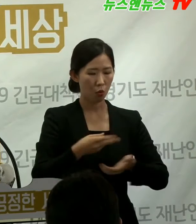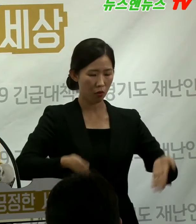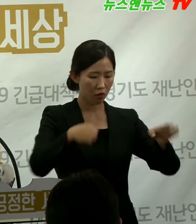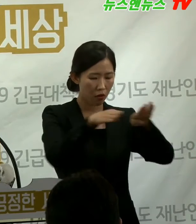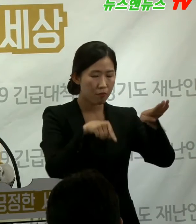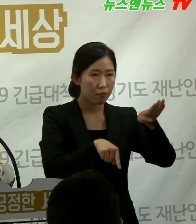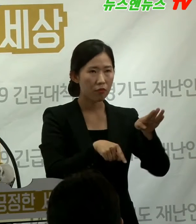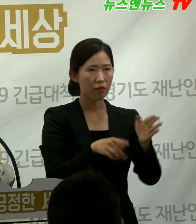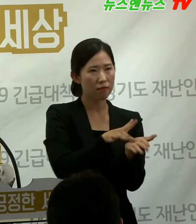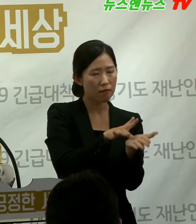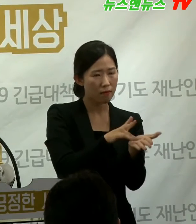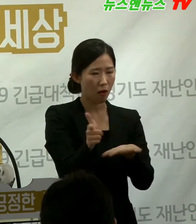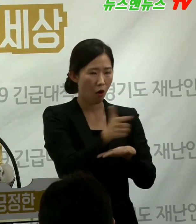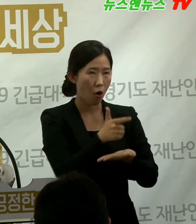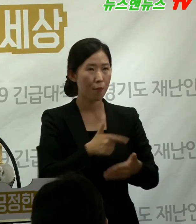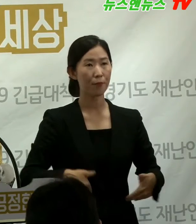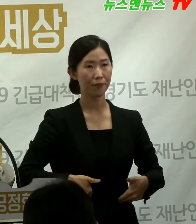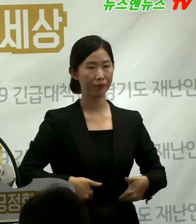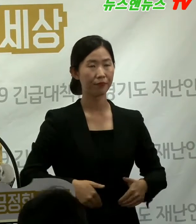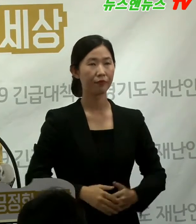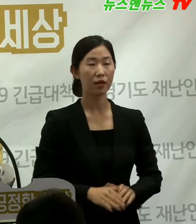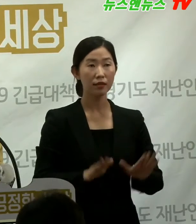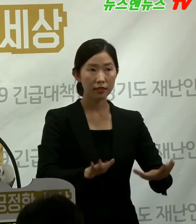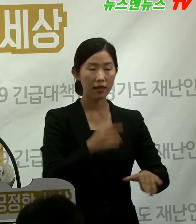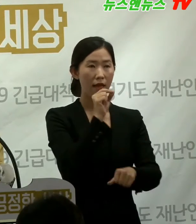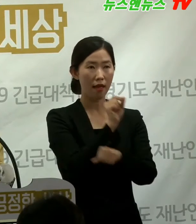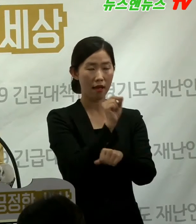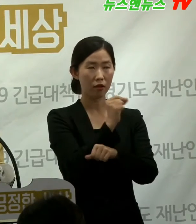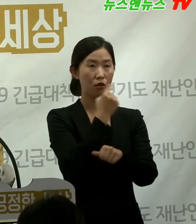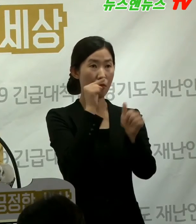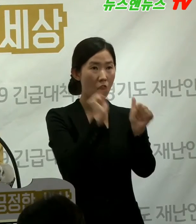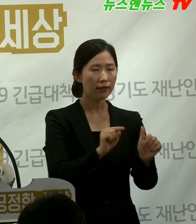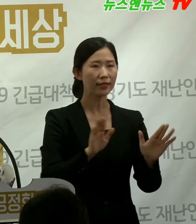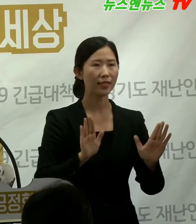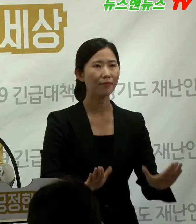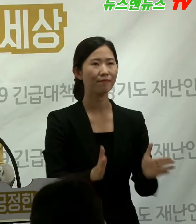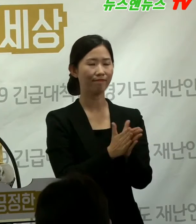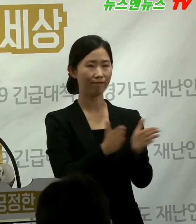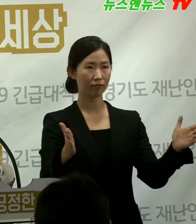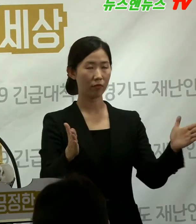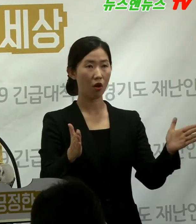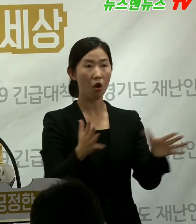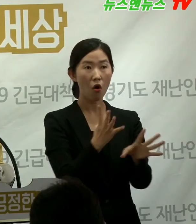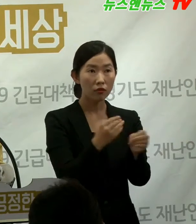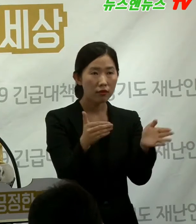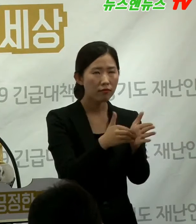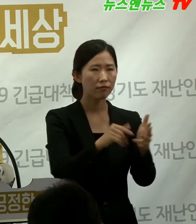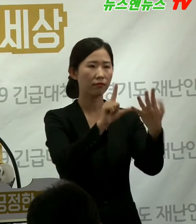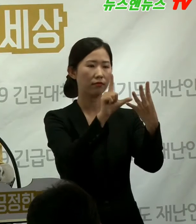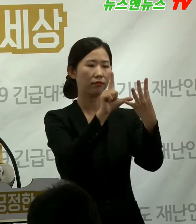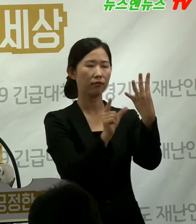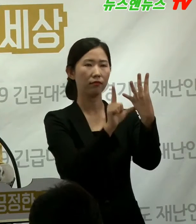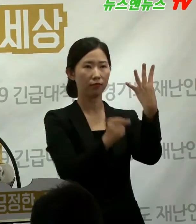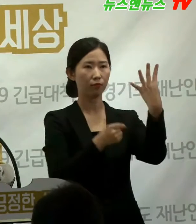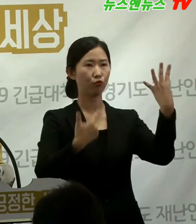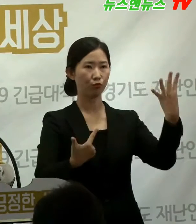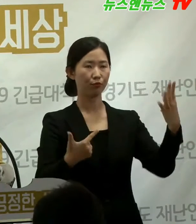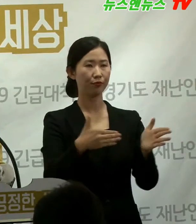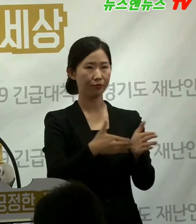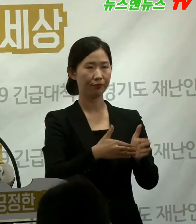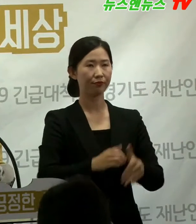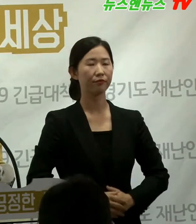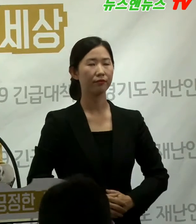이 행정명령은 즉시 시행하고 기한은 일단 4월 6일까지입니다. 3월 23일까지